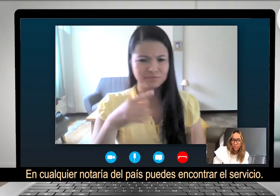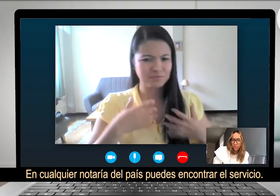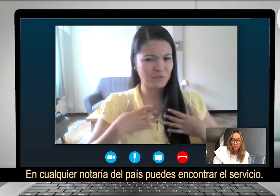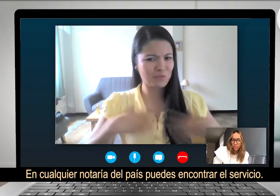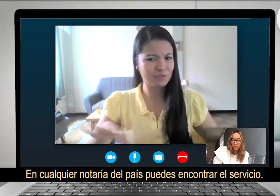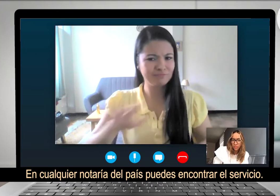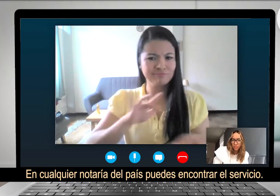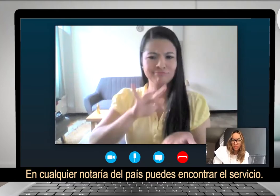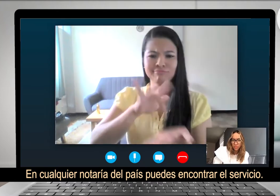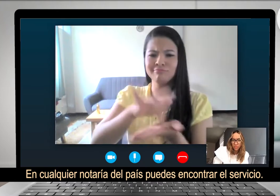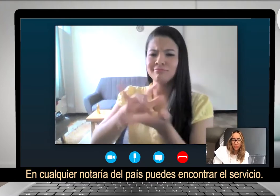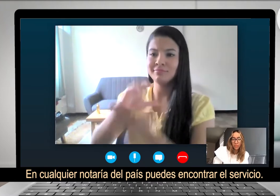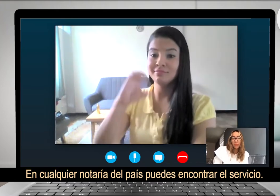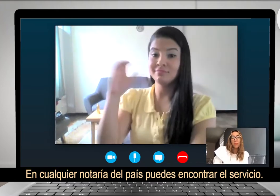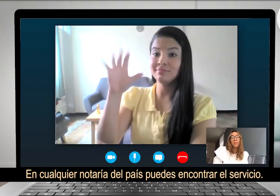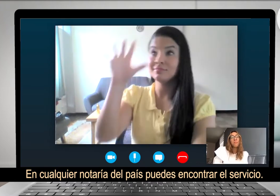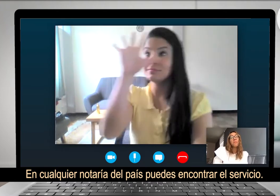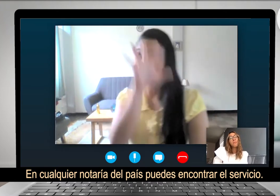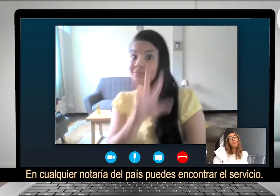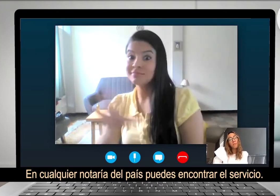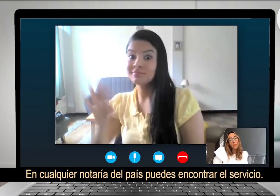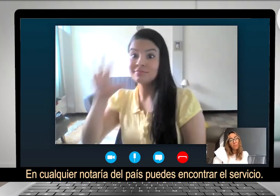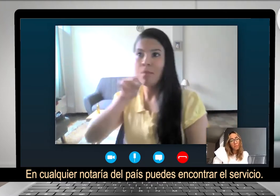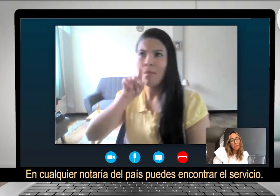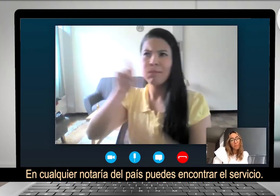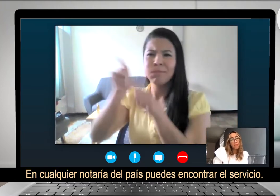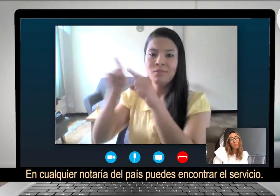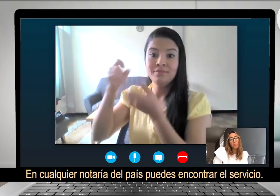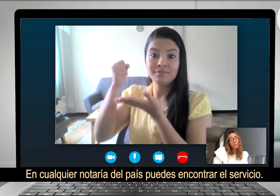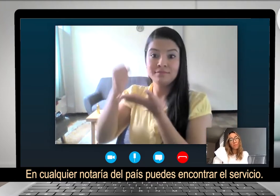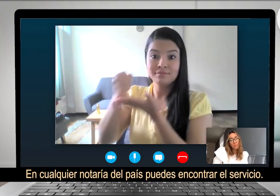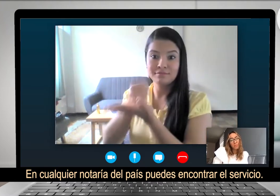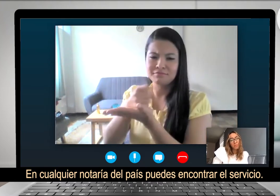En cualquier notaría del país puedes encontrar el servicio.